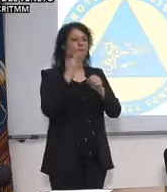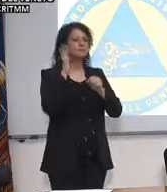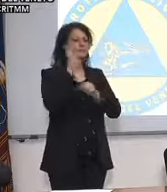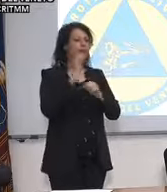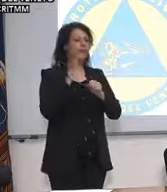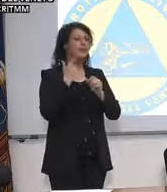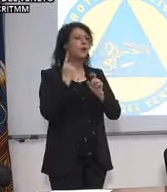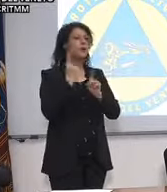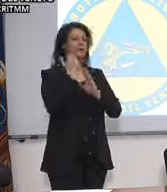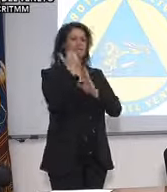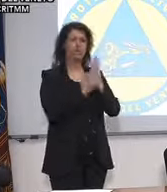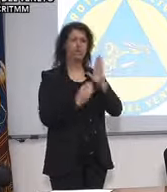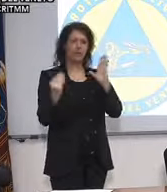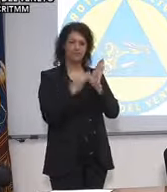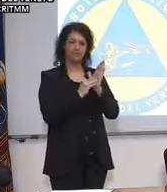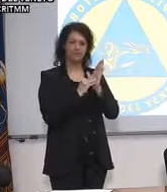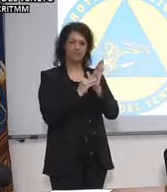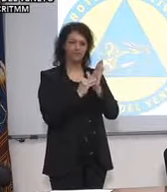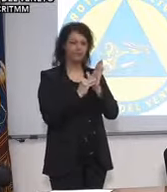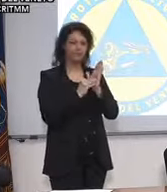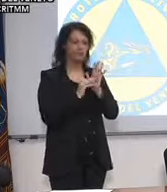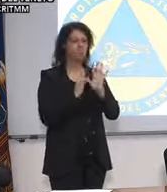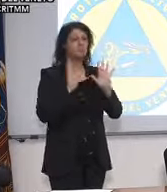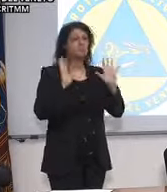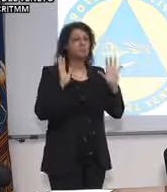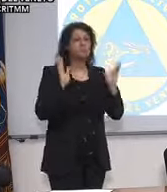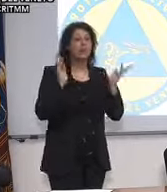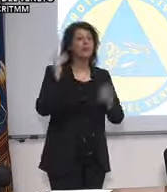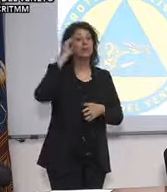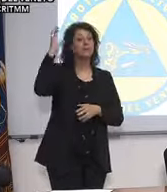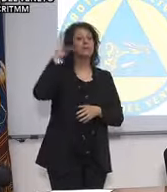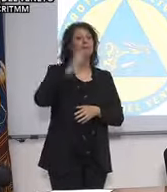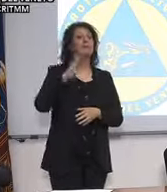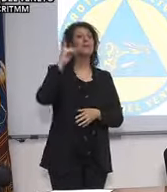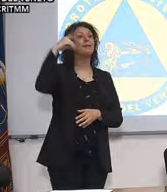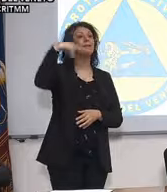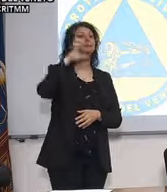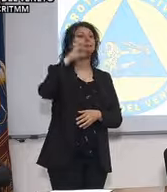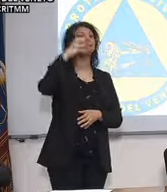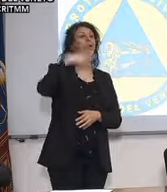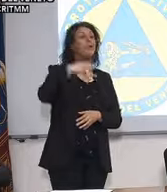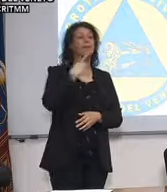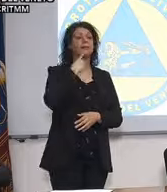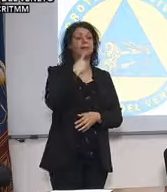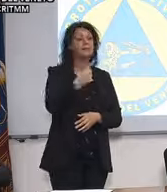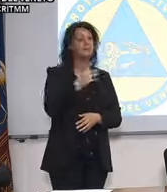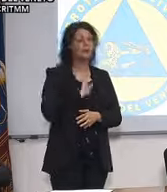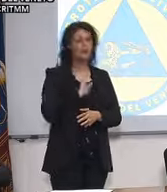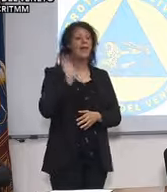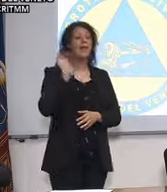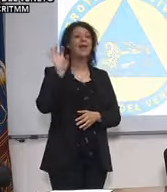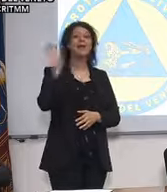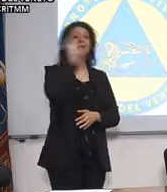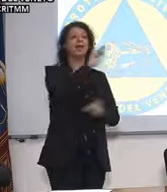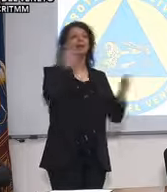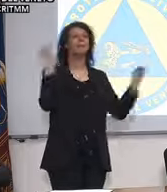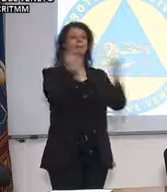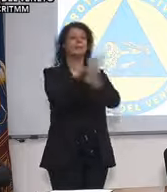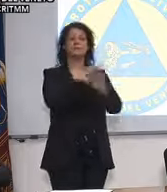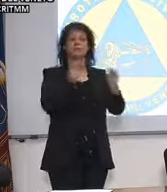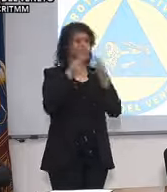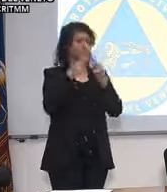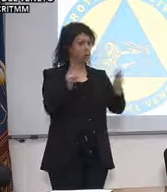momento sembra addirittura che il DPCM prevede un periodo, proprio una finestra nella quale non si può proprio uscire dalla ragione. Sembra. Perché